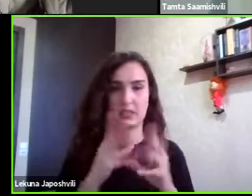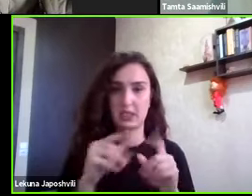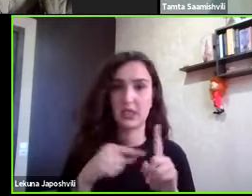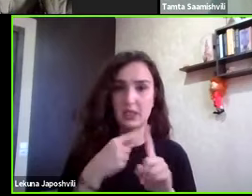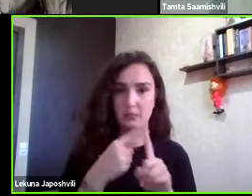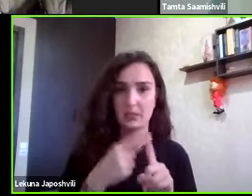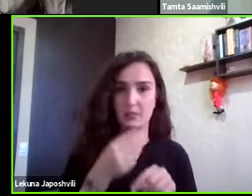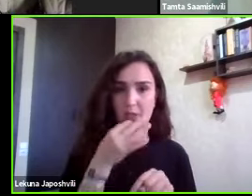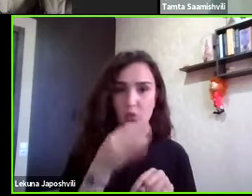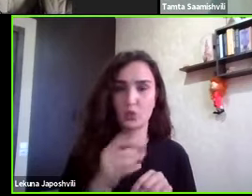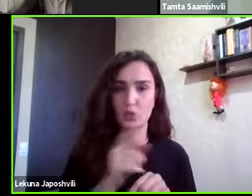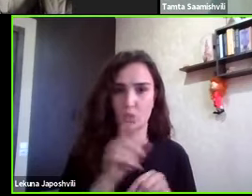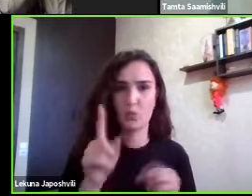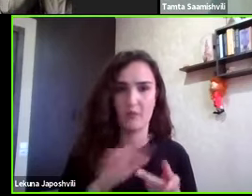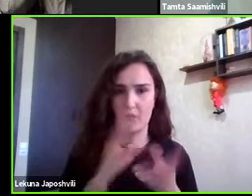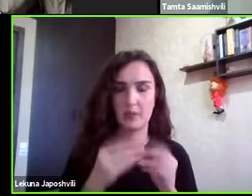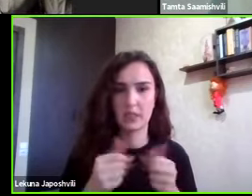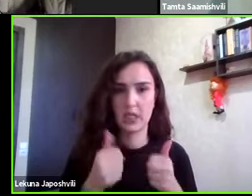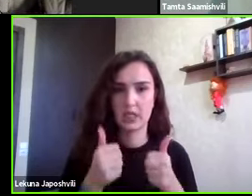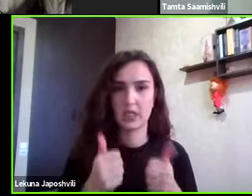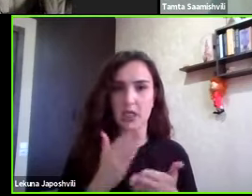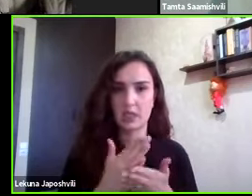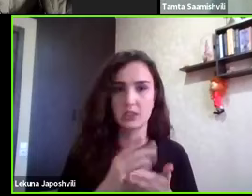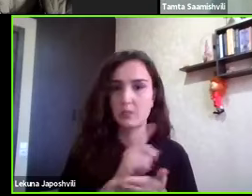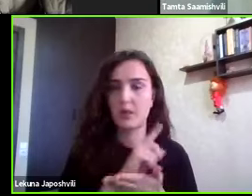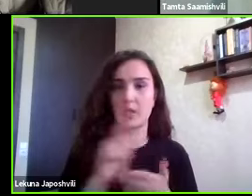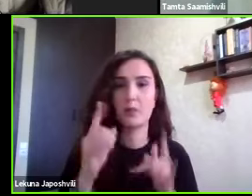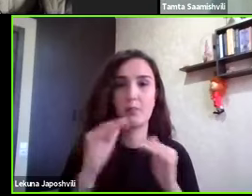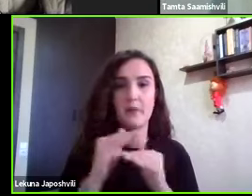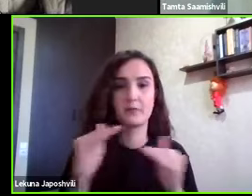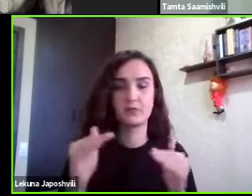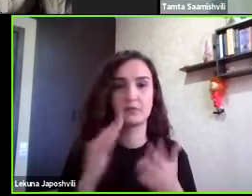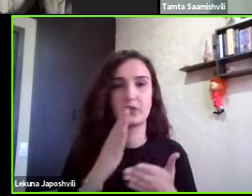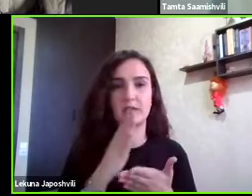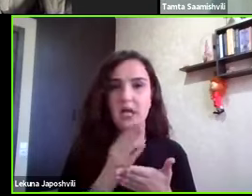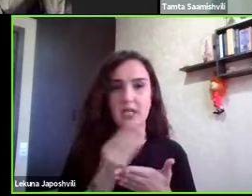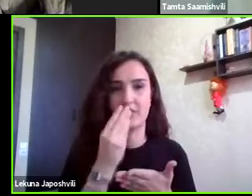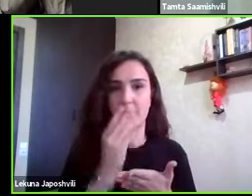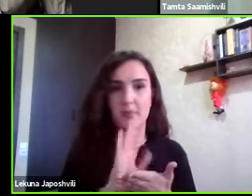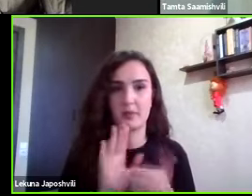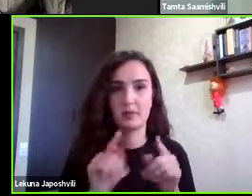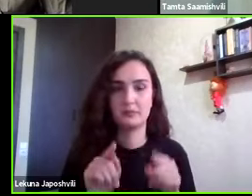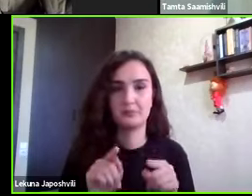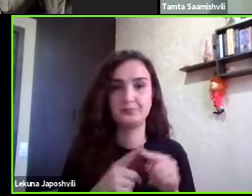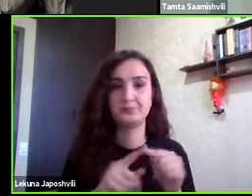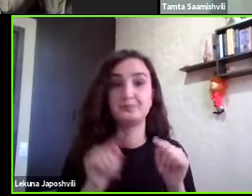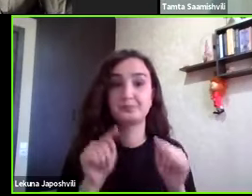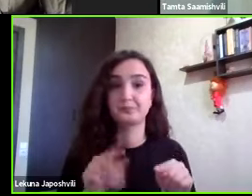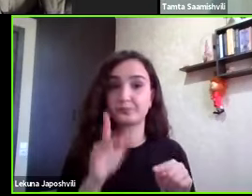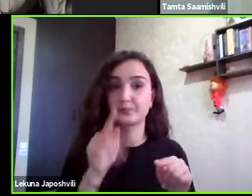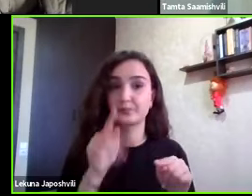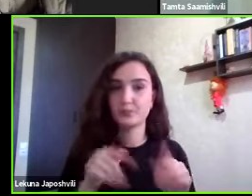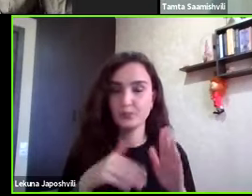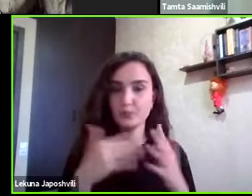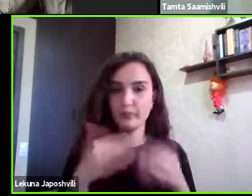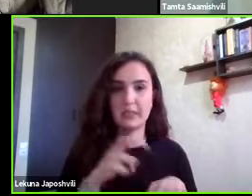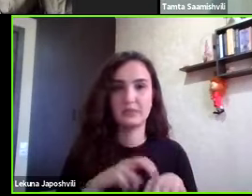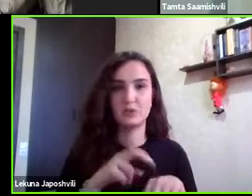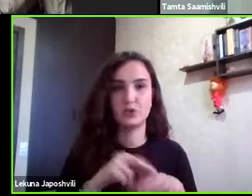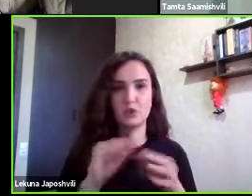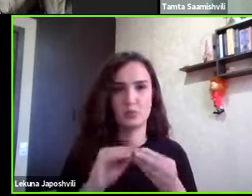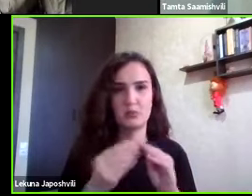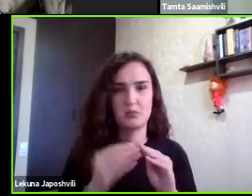დადებითი პასუხი, რომ აი ყველაფერი კარგად არის, მაგრამ ბავშვი არ იკვებება, მაშინ უკვე სამედიცინო